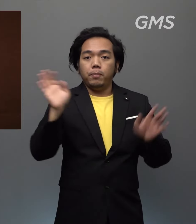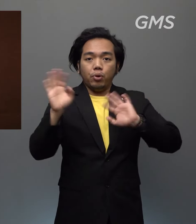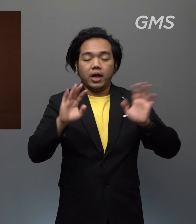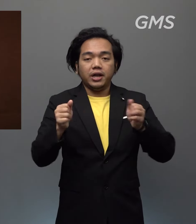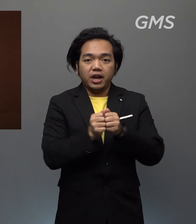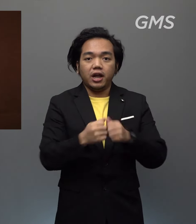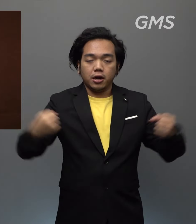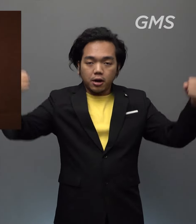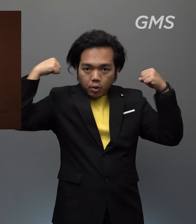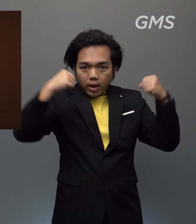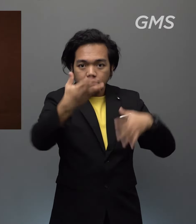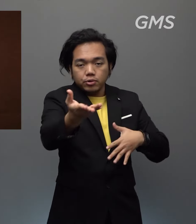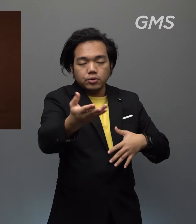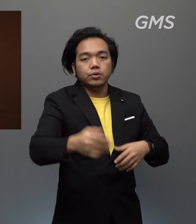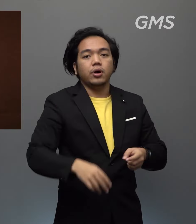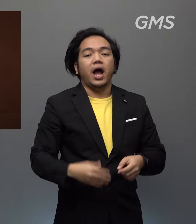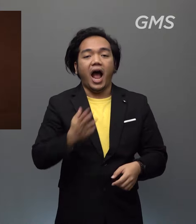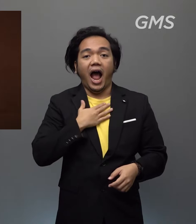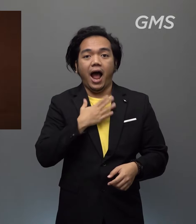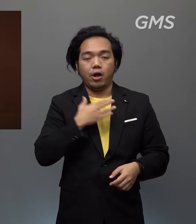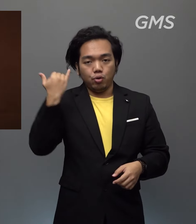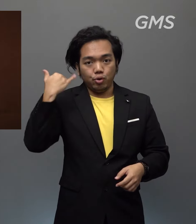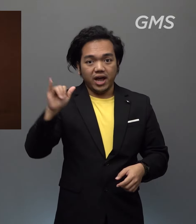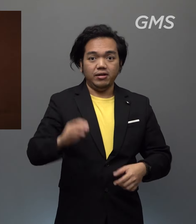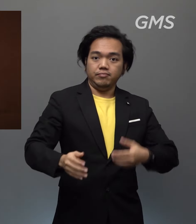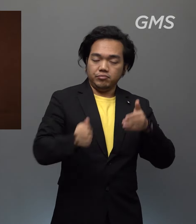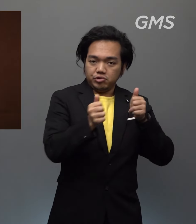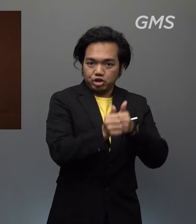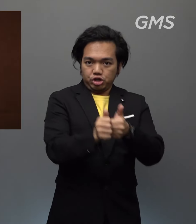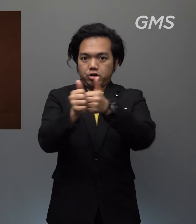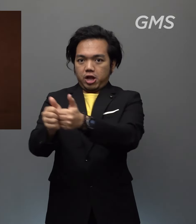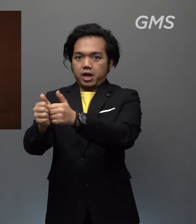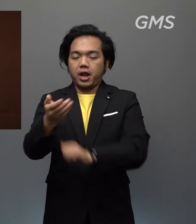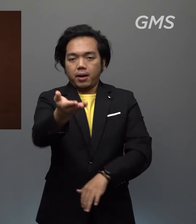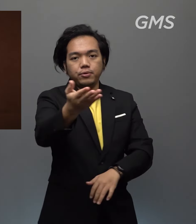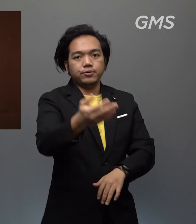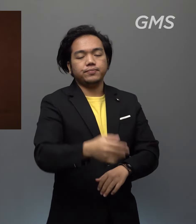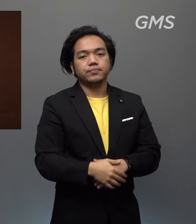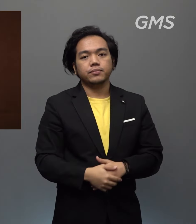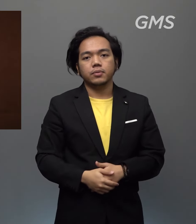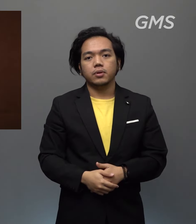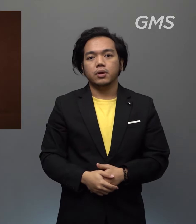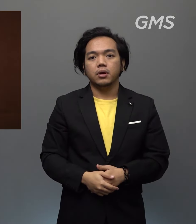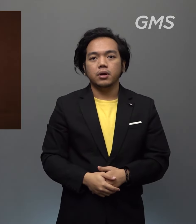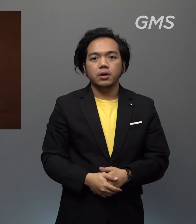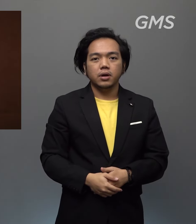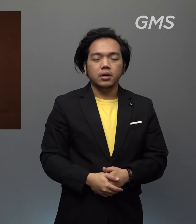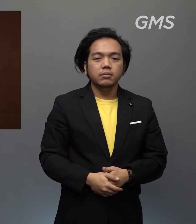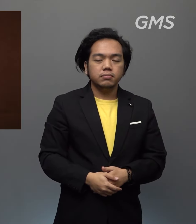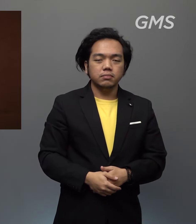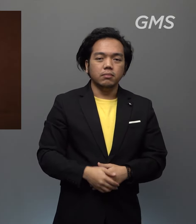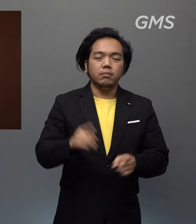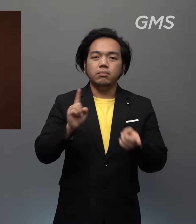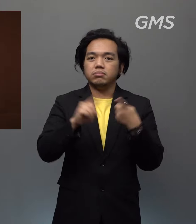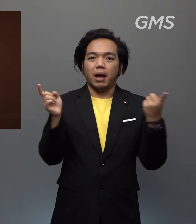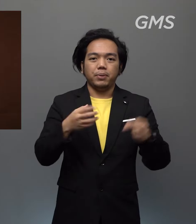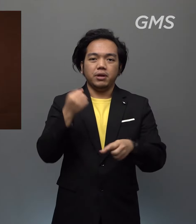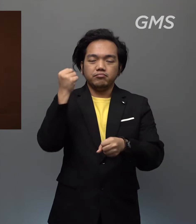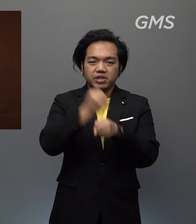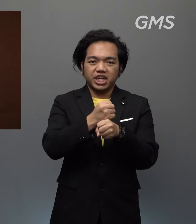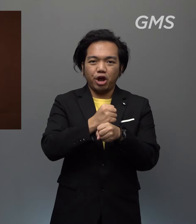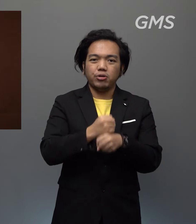Israel dari cengkraman orang Midian. Bukankah aku mengutus engkau? Gideon jawab lagi ayat 15. Ah Tuanku, dengan apa akan